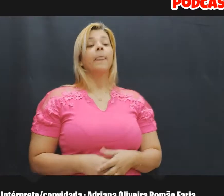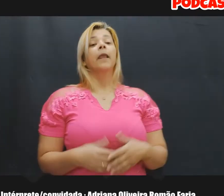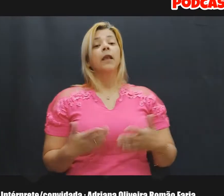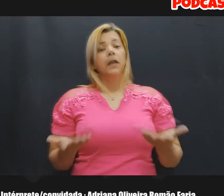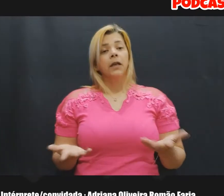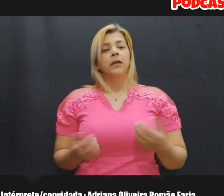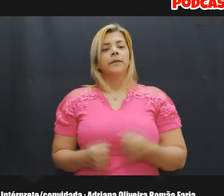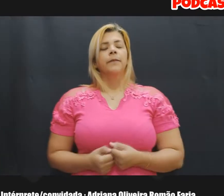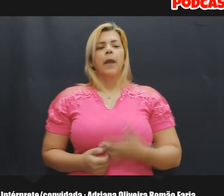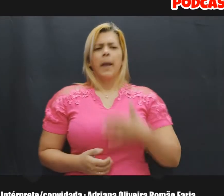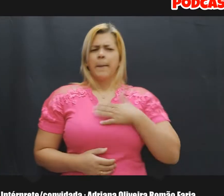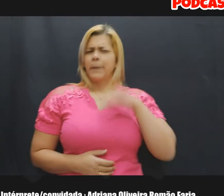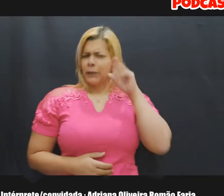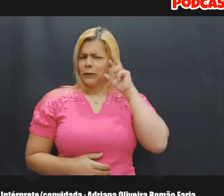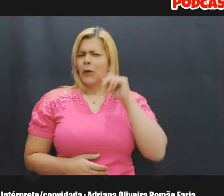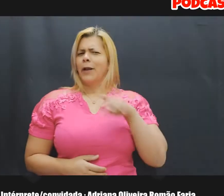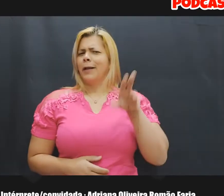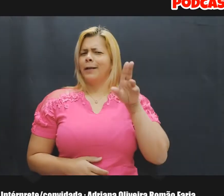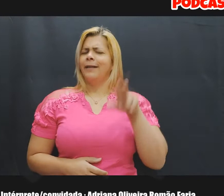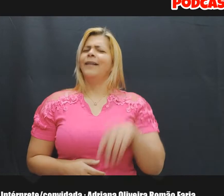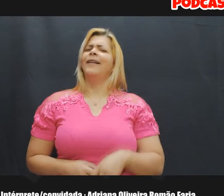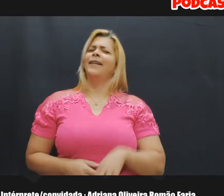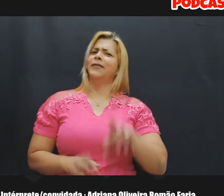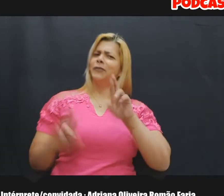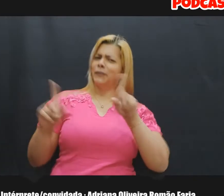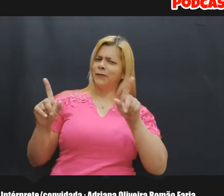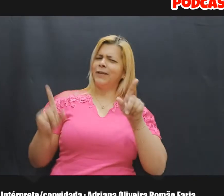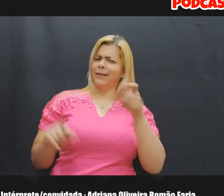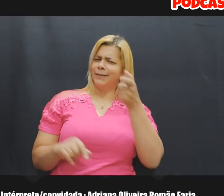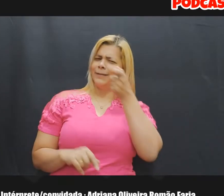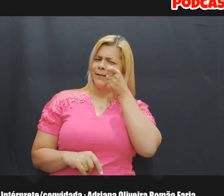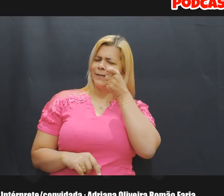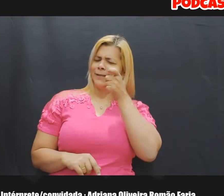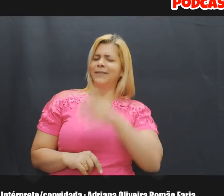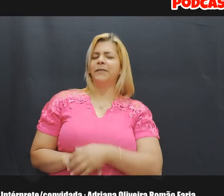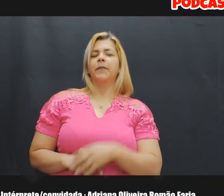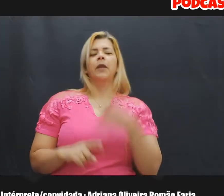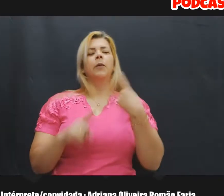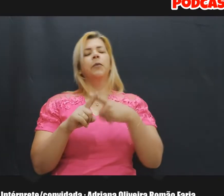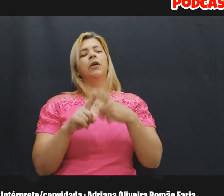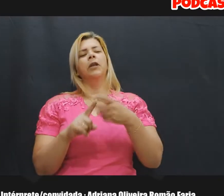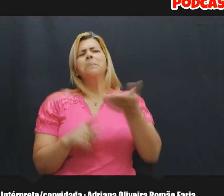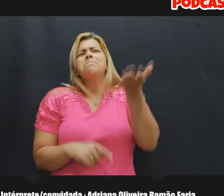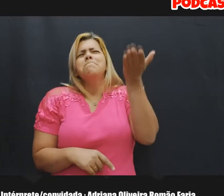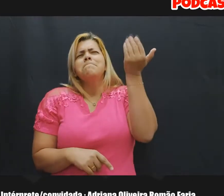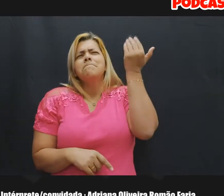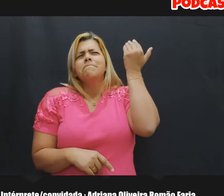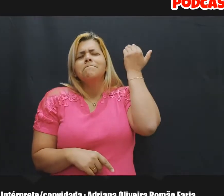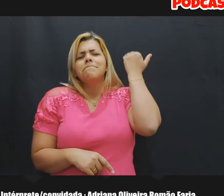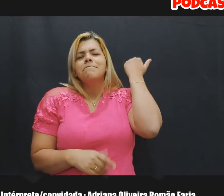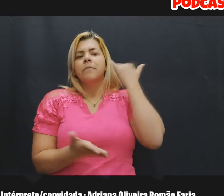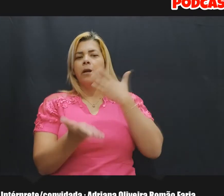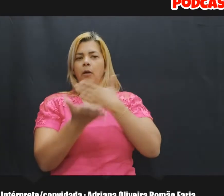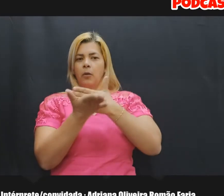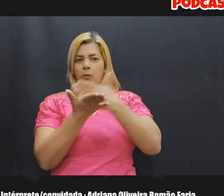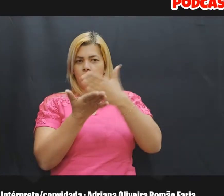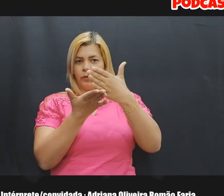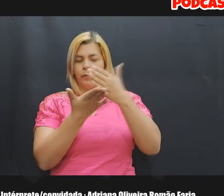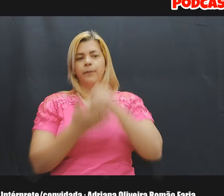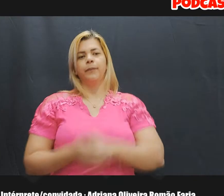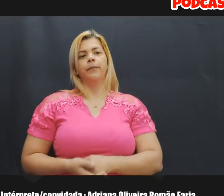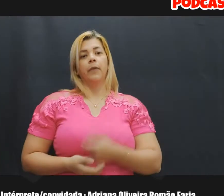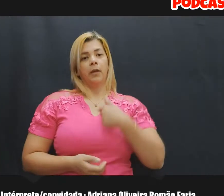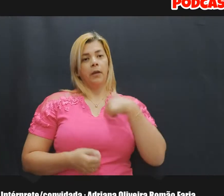A minha história é bem interessante, Ed, porque tudo começou assim. Eu sempre